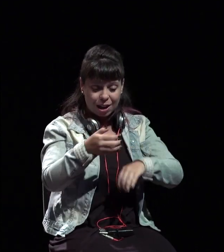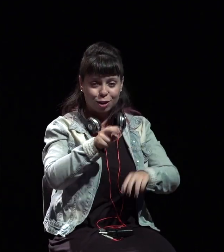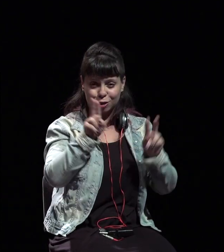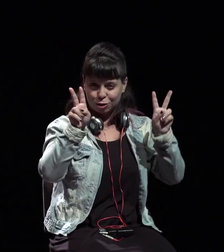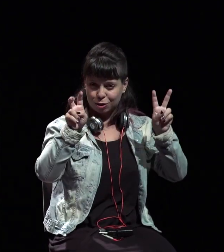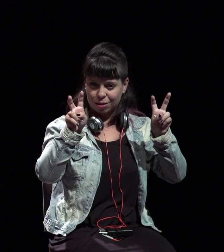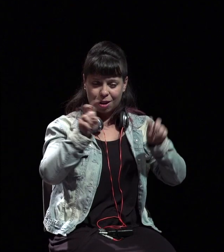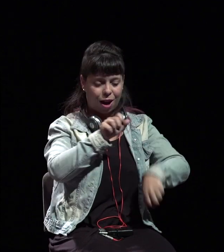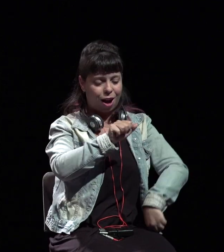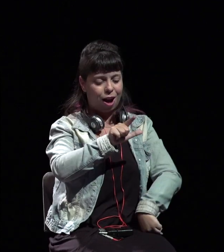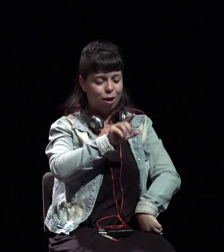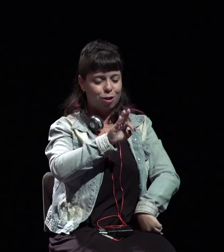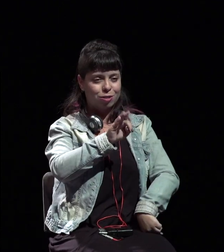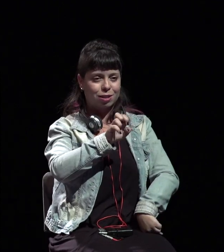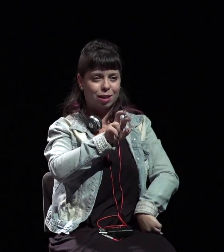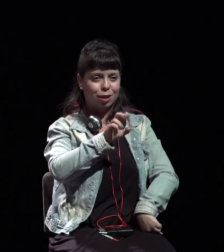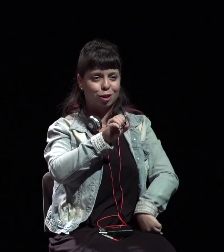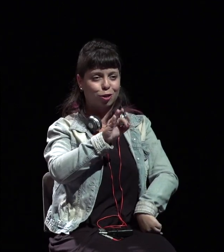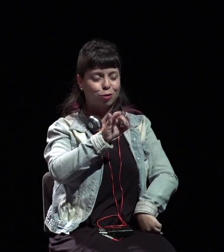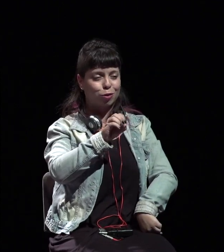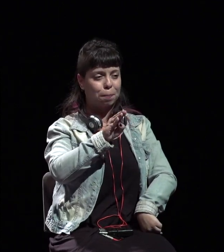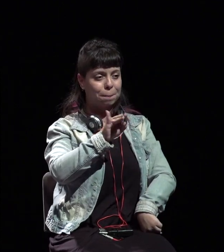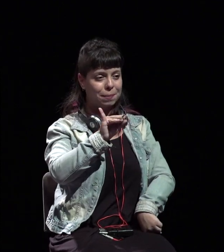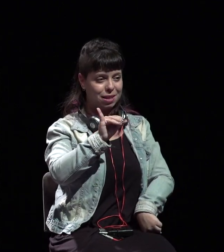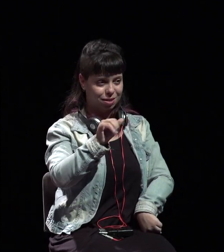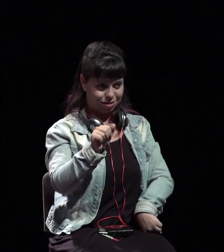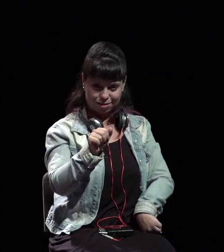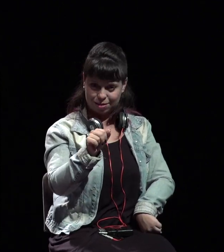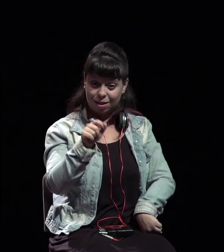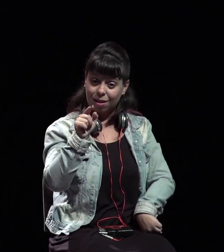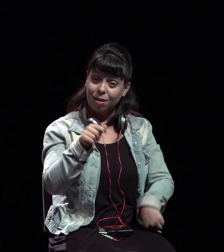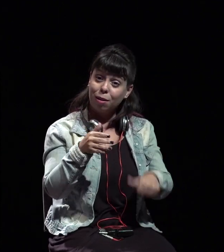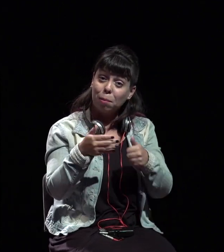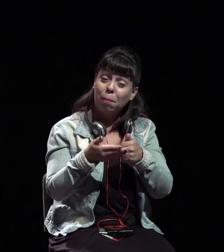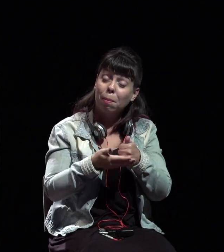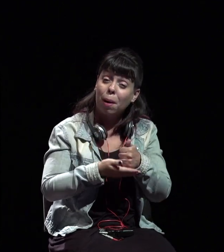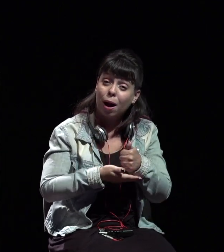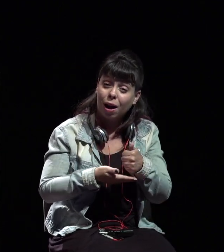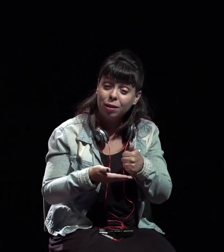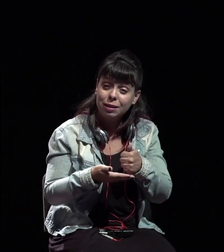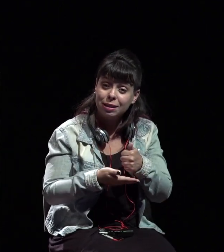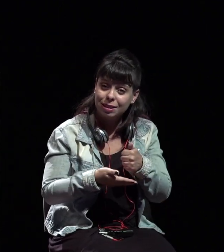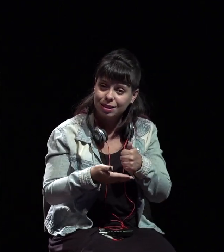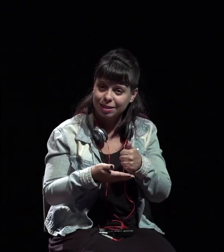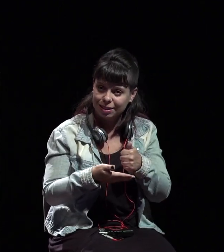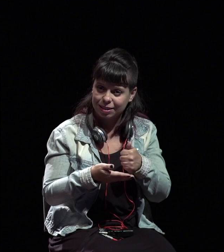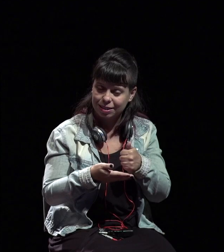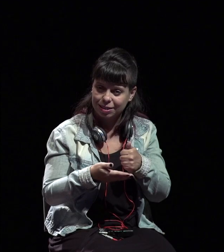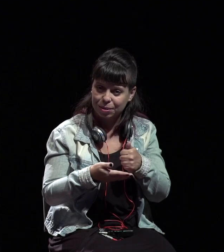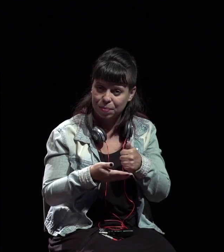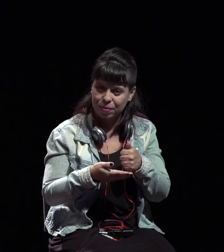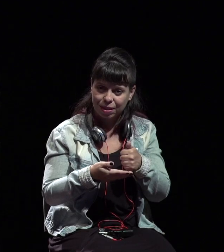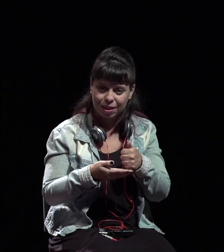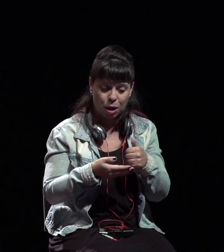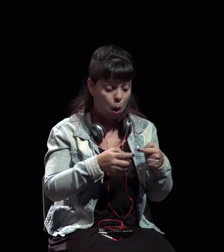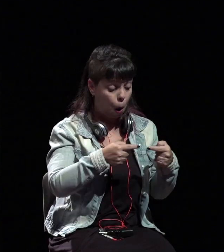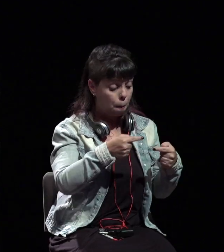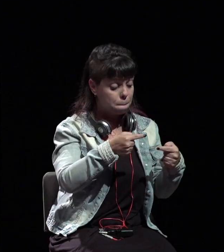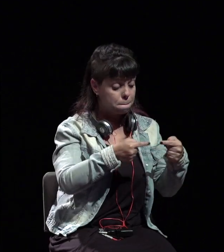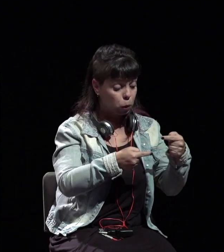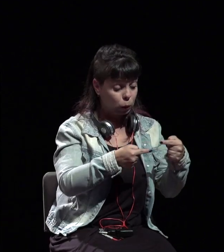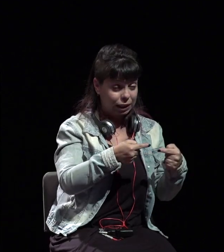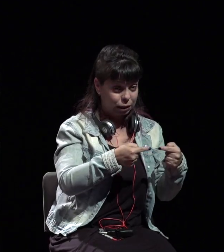né? E que tem como um de seus principais fundamentos a indissociabilidade entre política